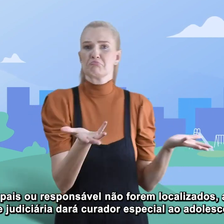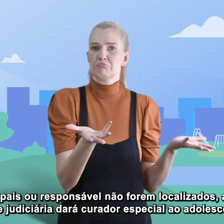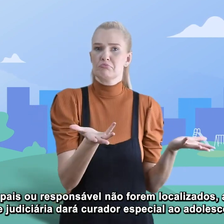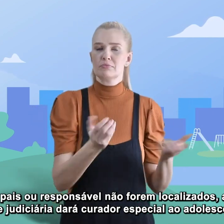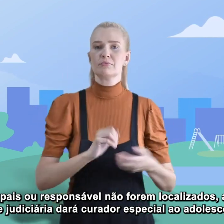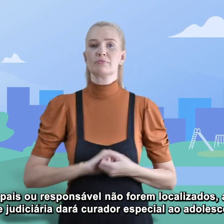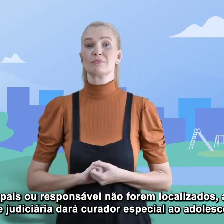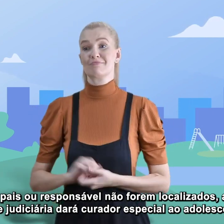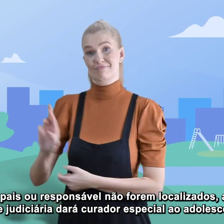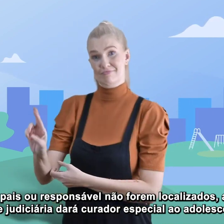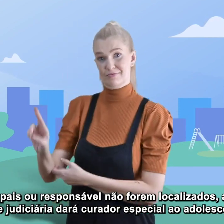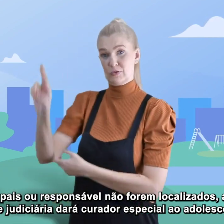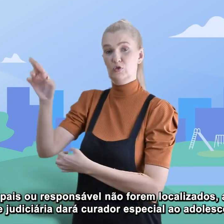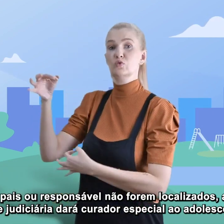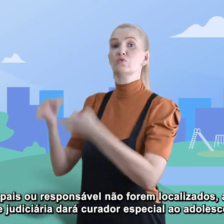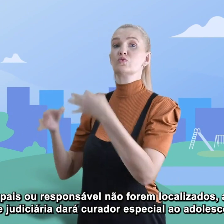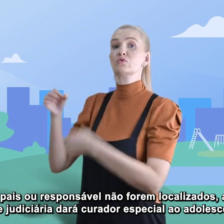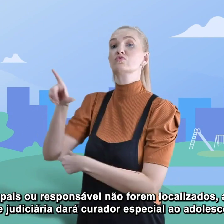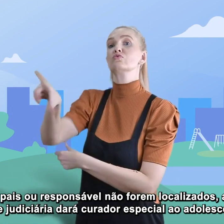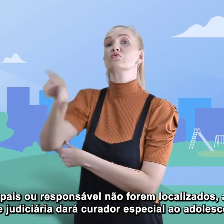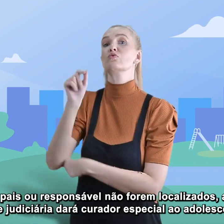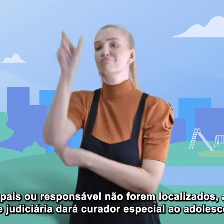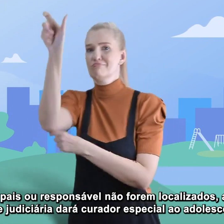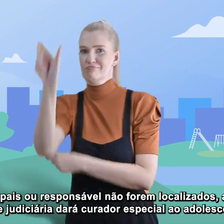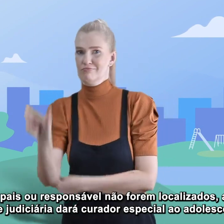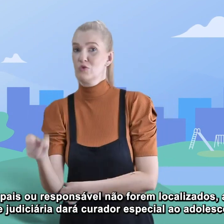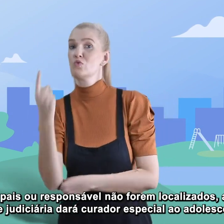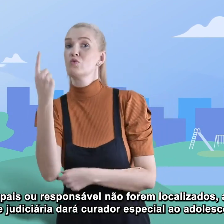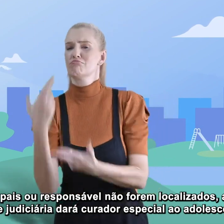judiciária dará curador especial ao adolescente.